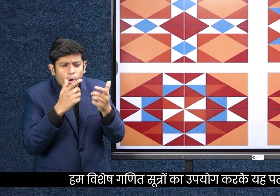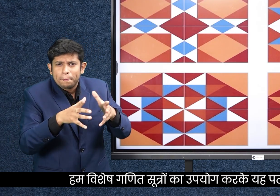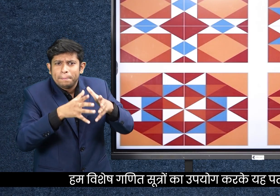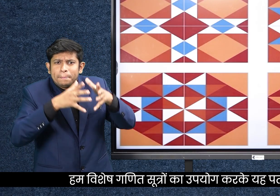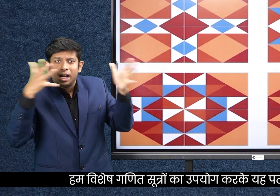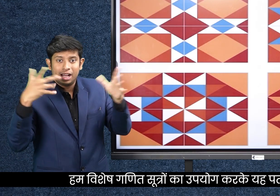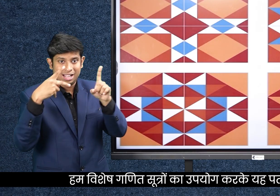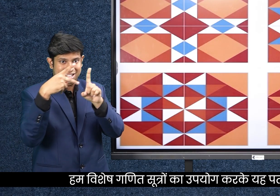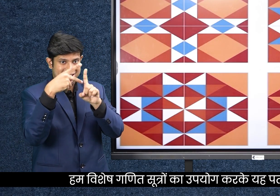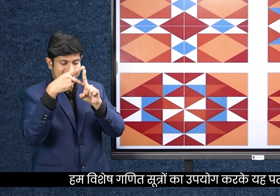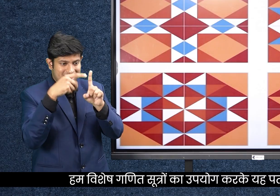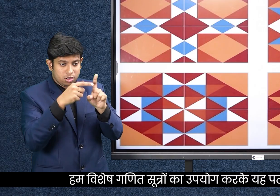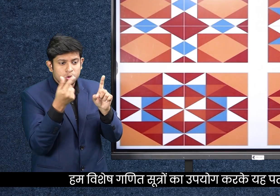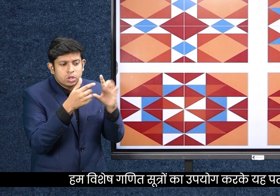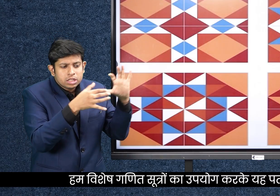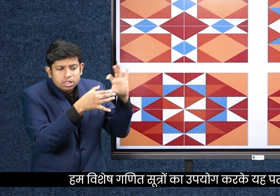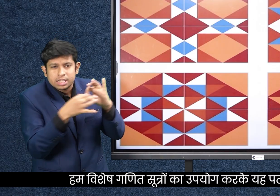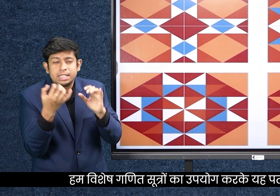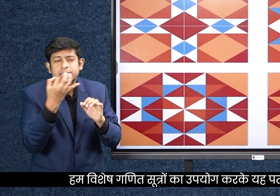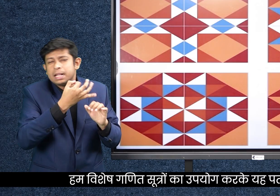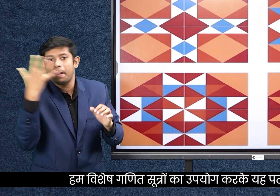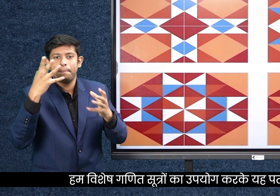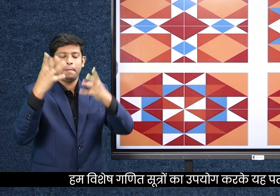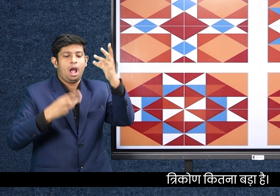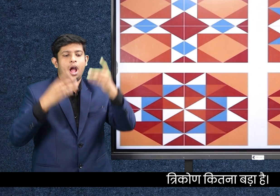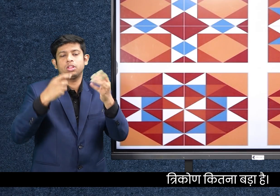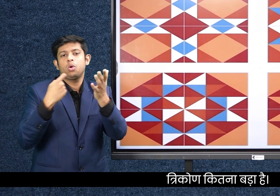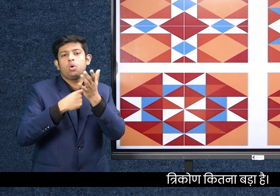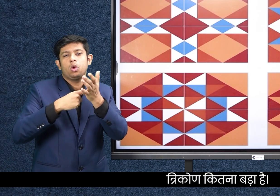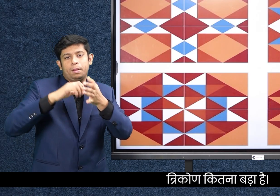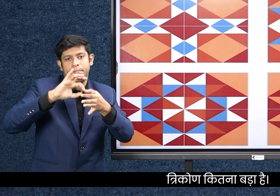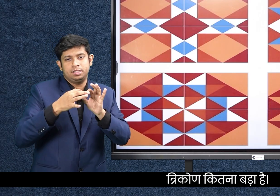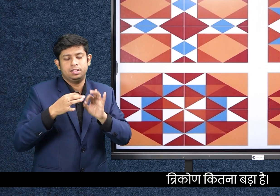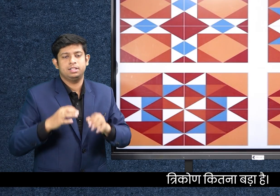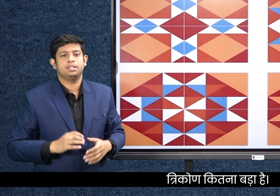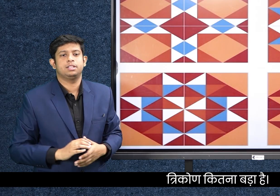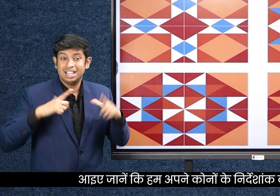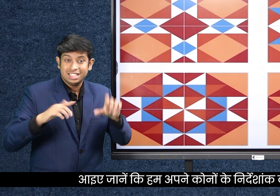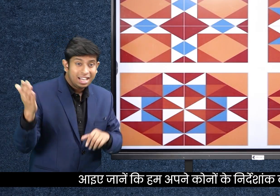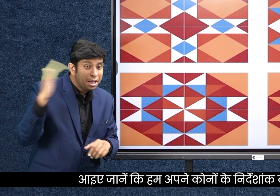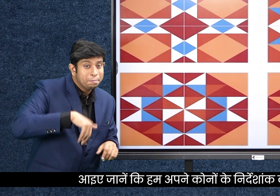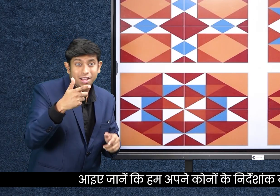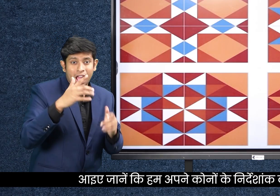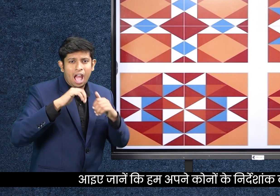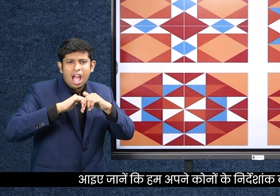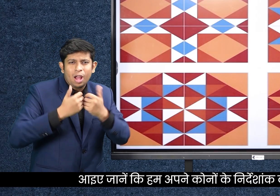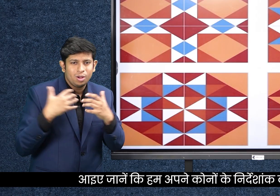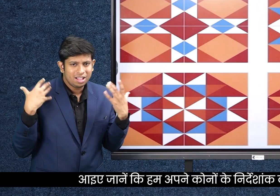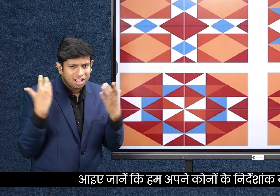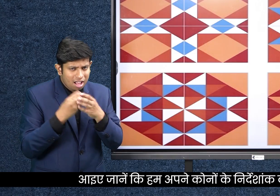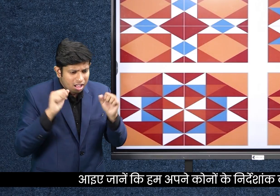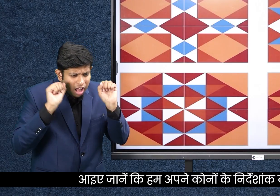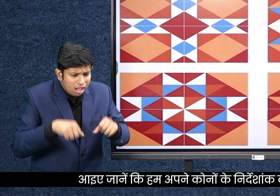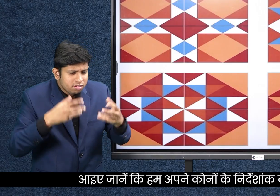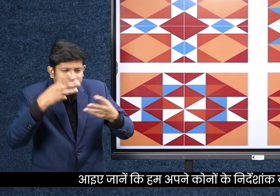हम विशेष गणित सूत्रों का उपयोग करके यह पता लगा सकते हैं कि त्रिकोण कितना बड़ा है। आइए जाने कि हम अपने कोणों